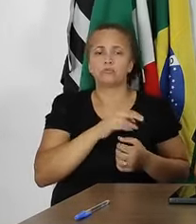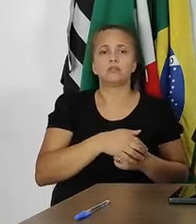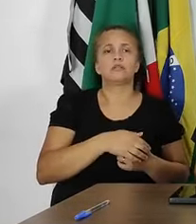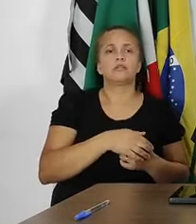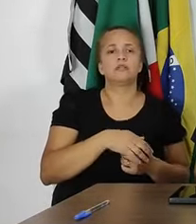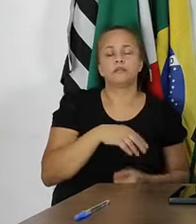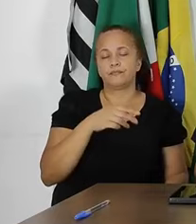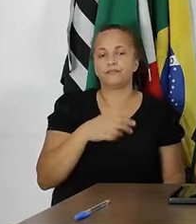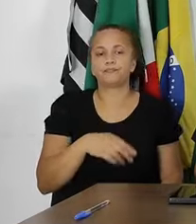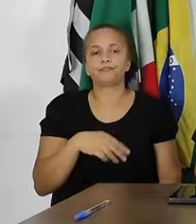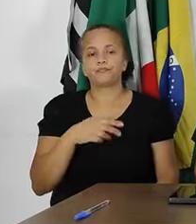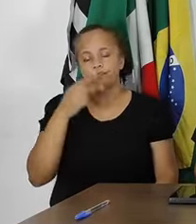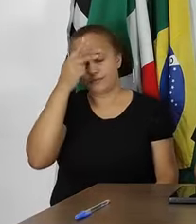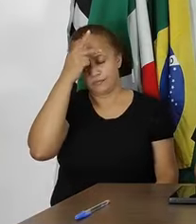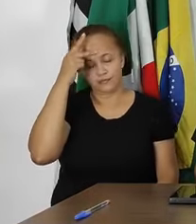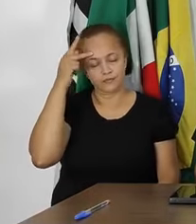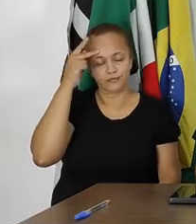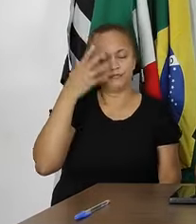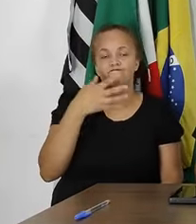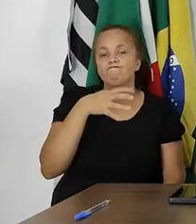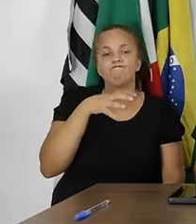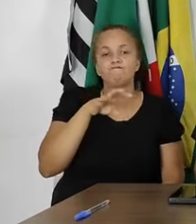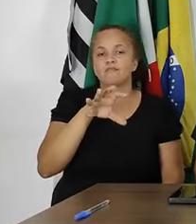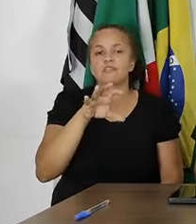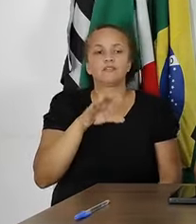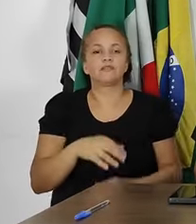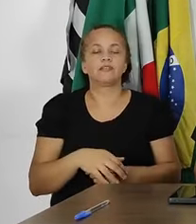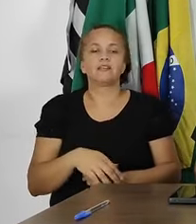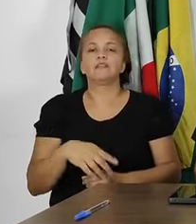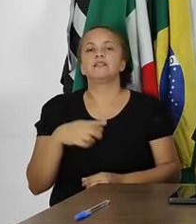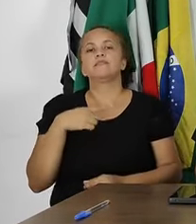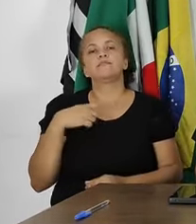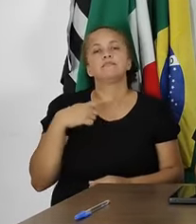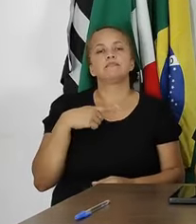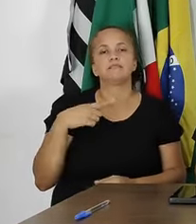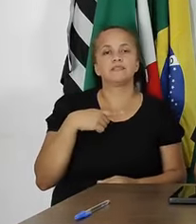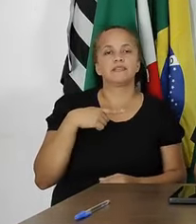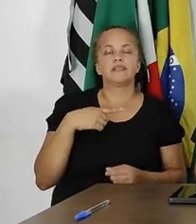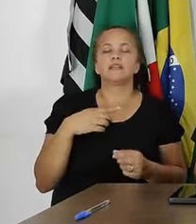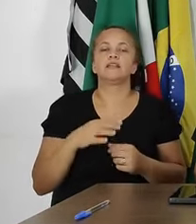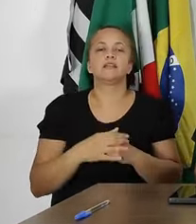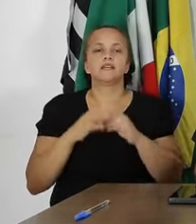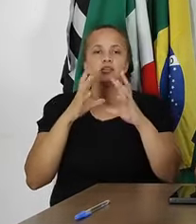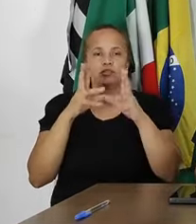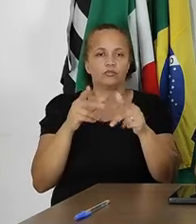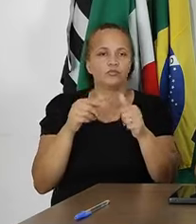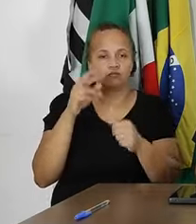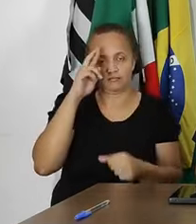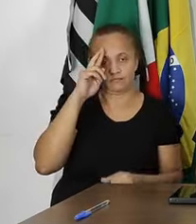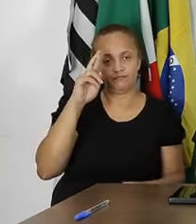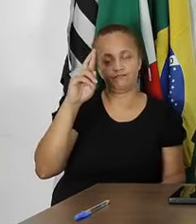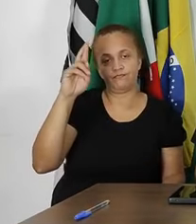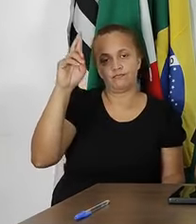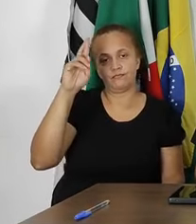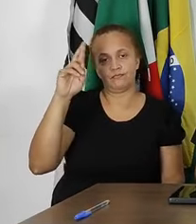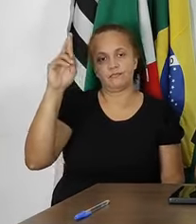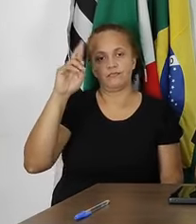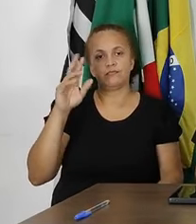entregaram à dissolução para com avidez cometerem toda sorte de